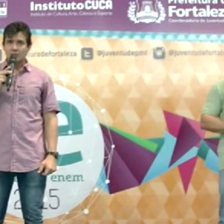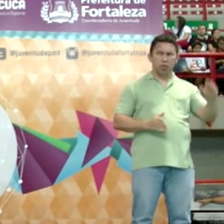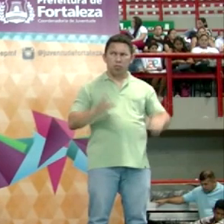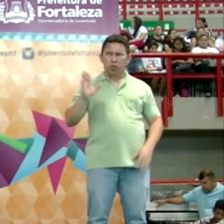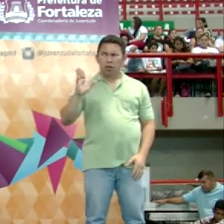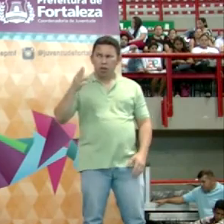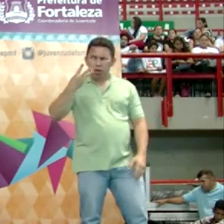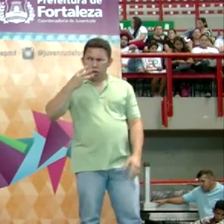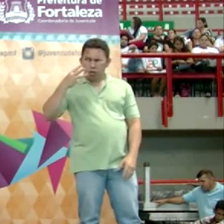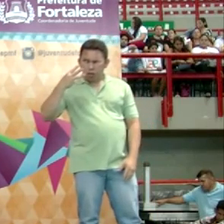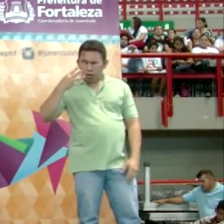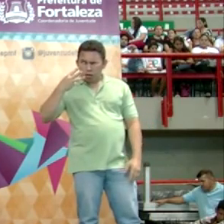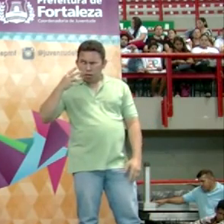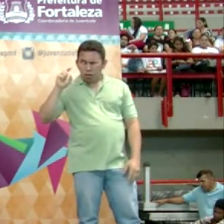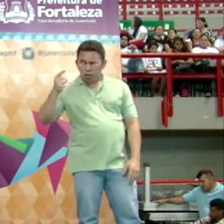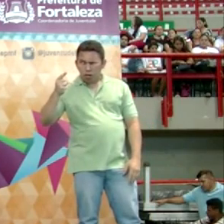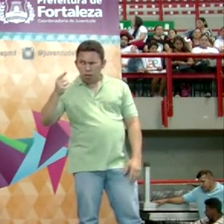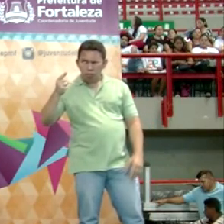mil?